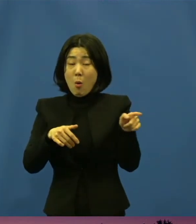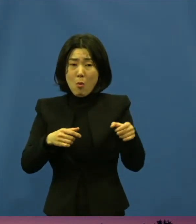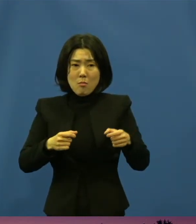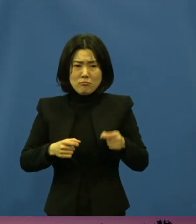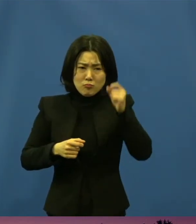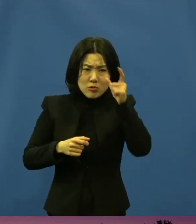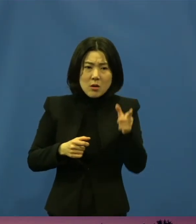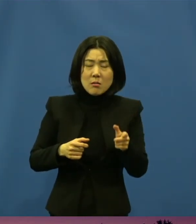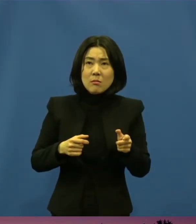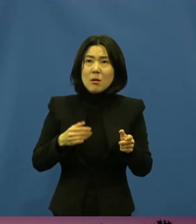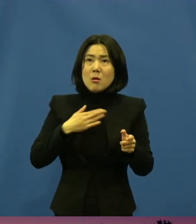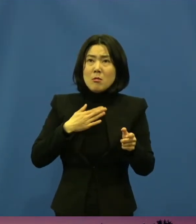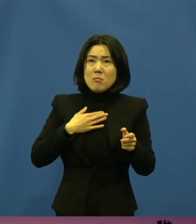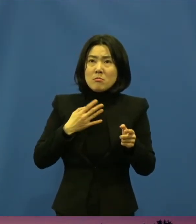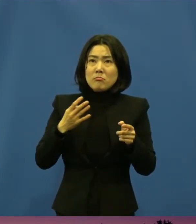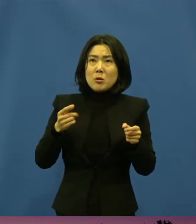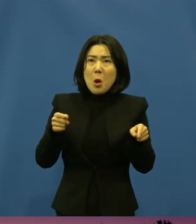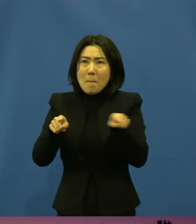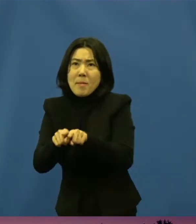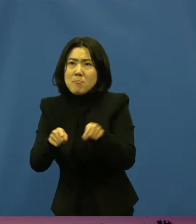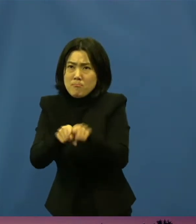바울 곁을 지켰던 사람입니다.